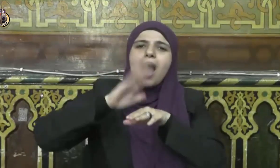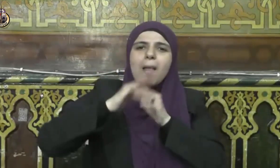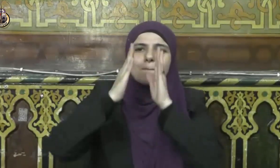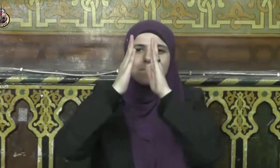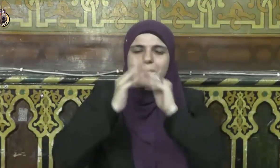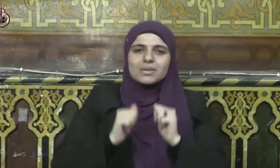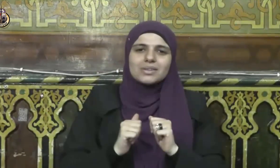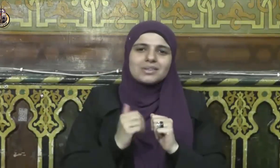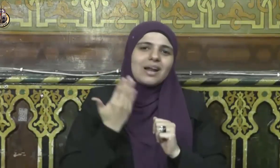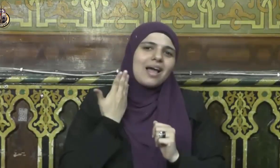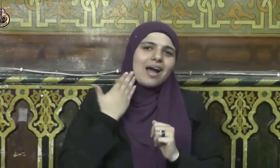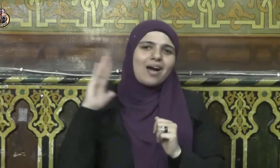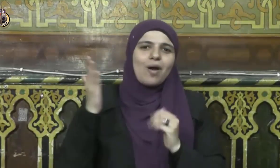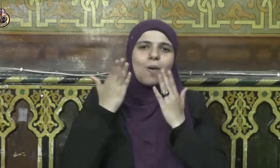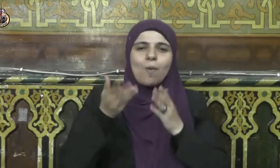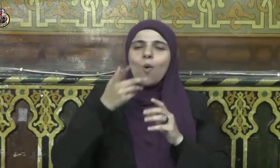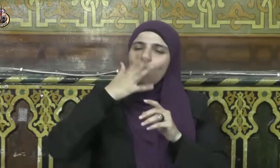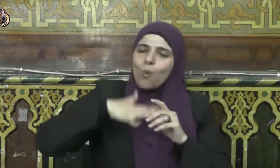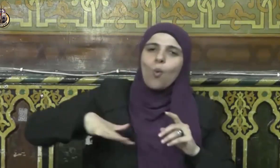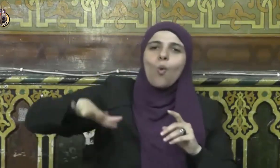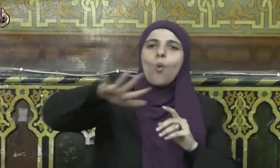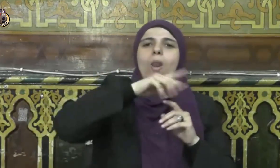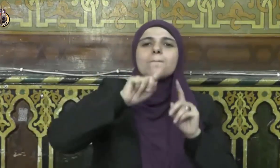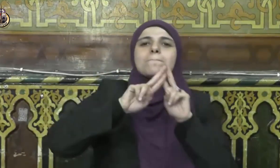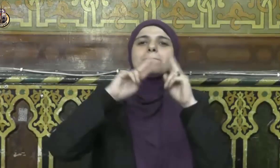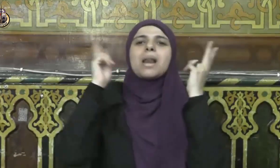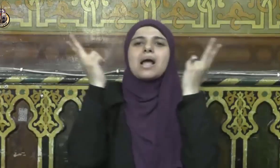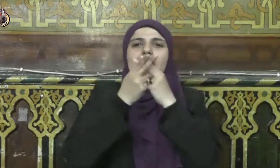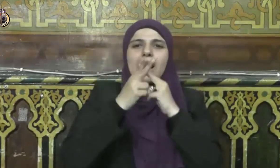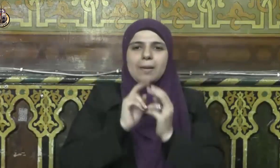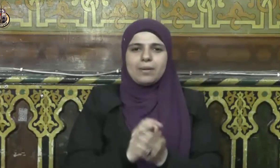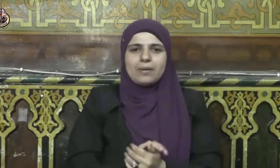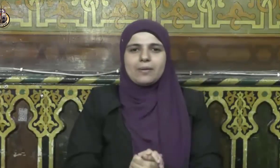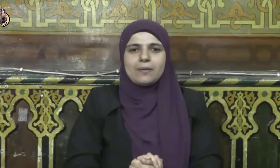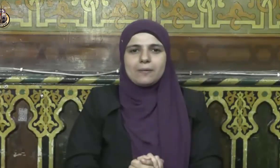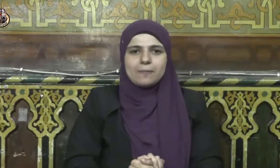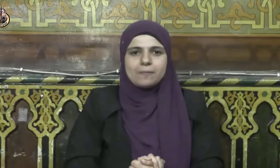على مصرنا الحبيبة وسائر بلاد العالمين.